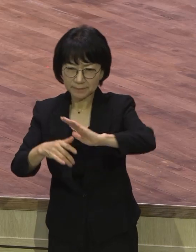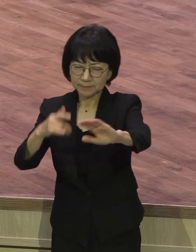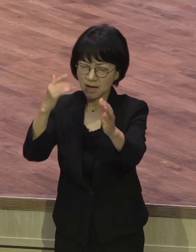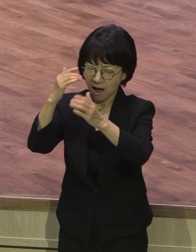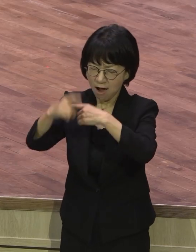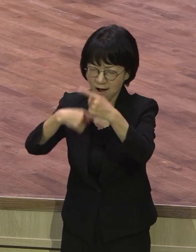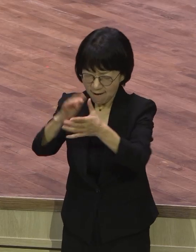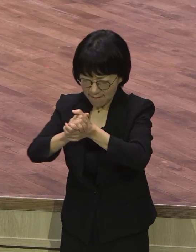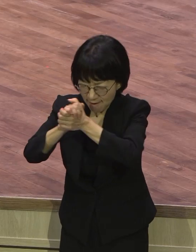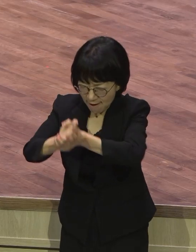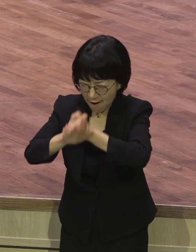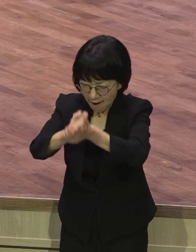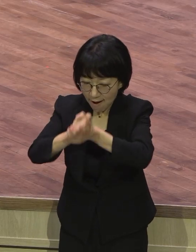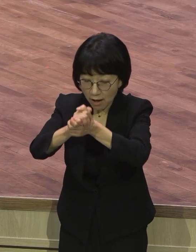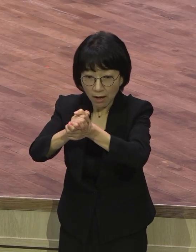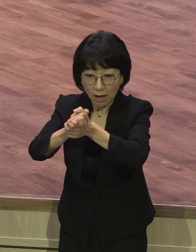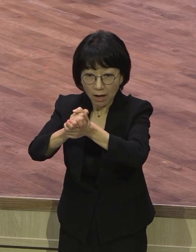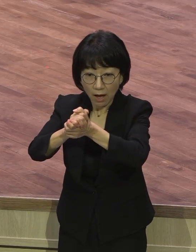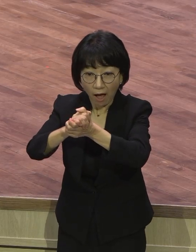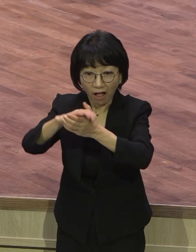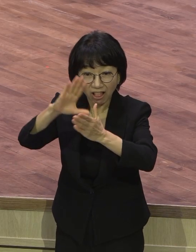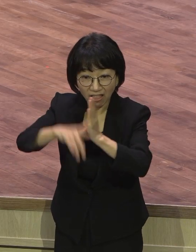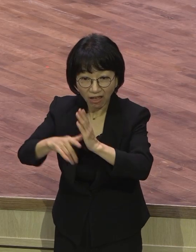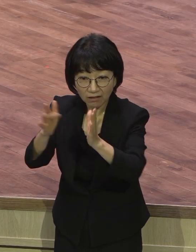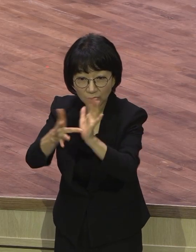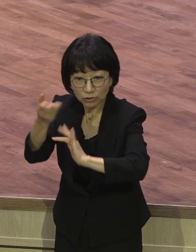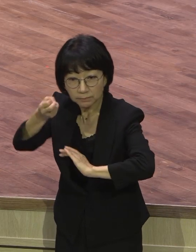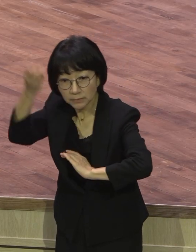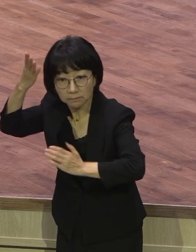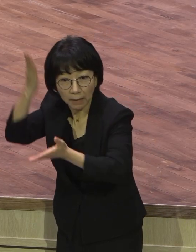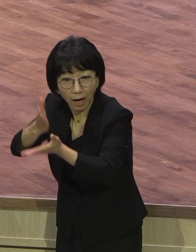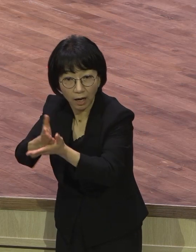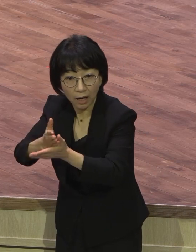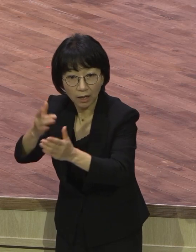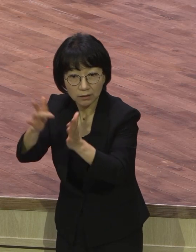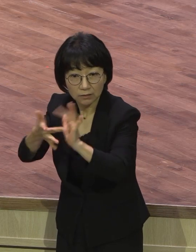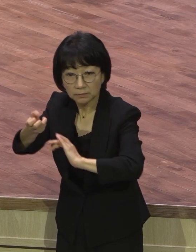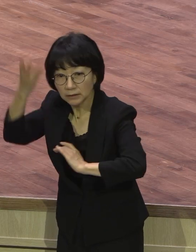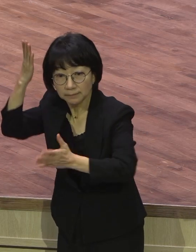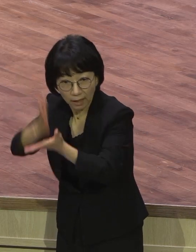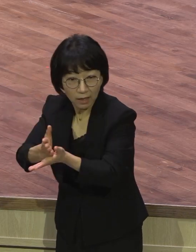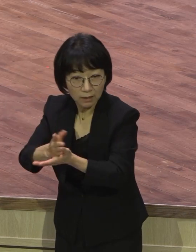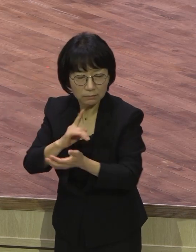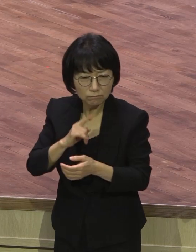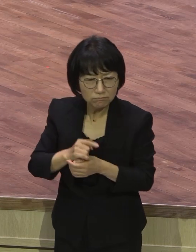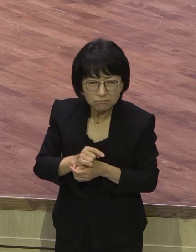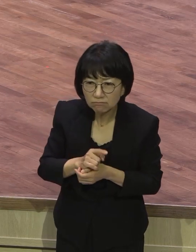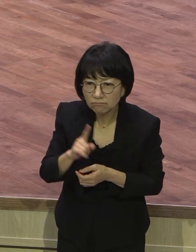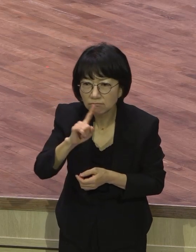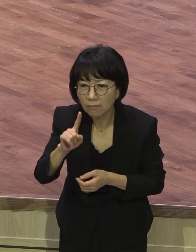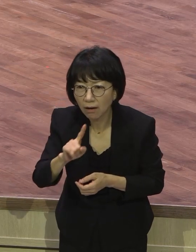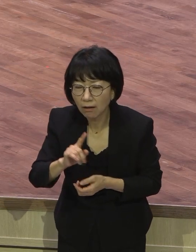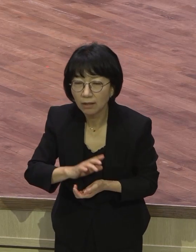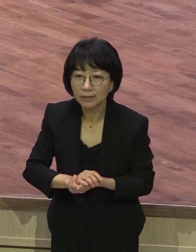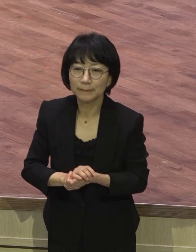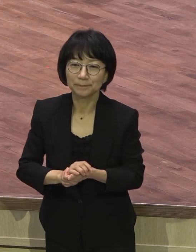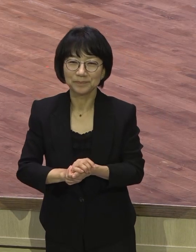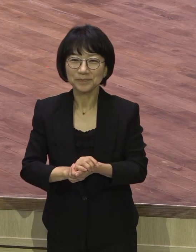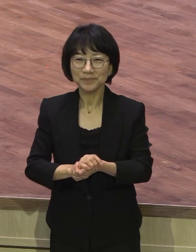예수님을 이어버려서는 안된다 이런 말이었어 아주 의미있는 말이에요 무슨 말입니까